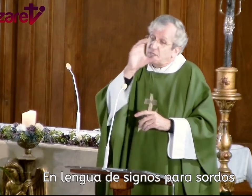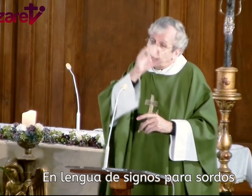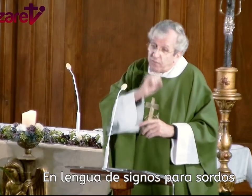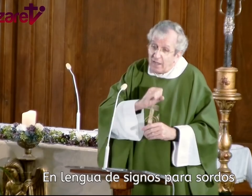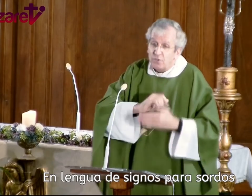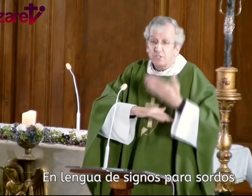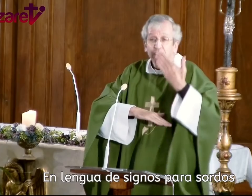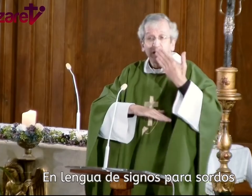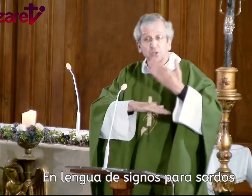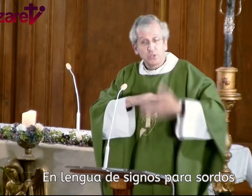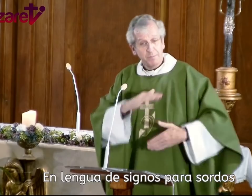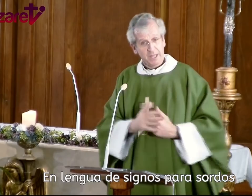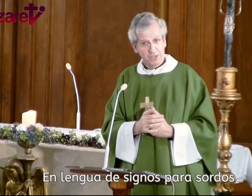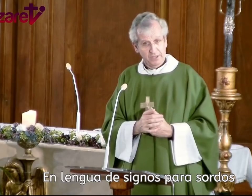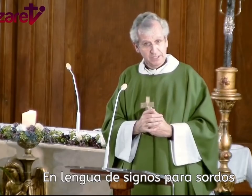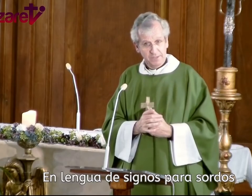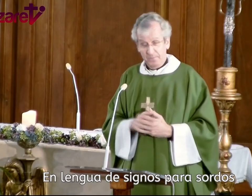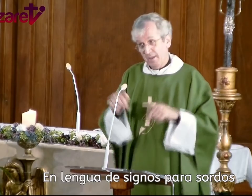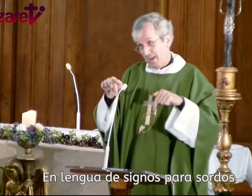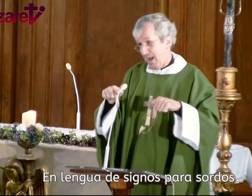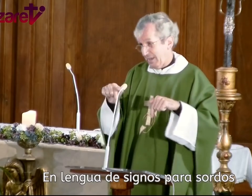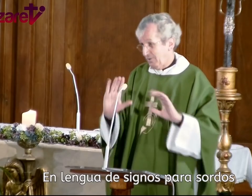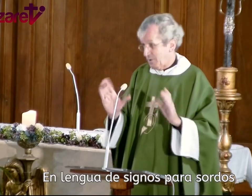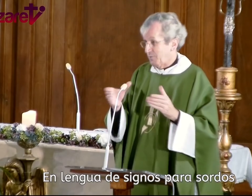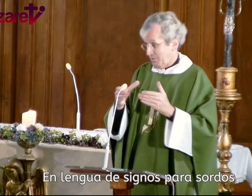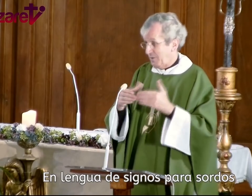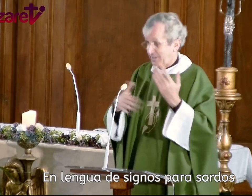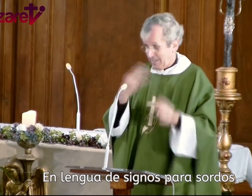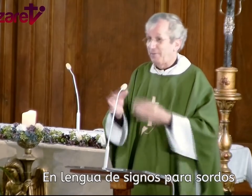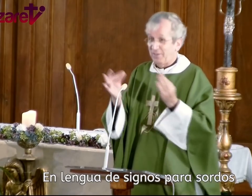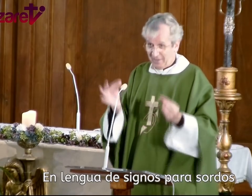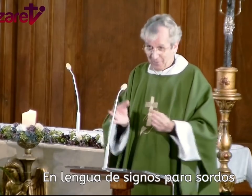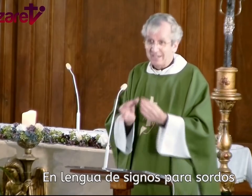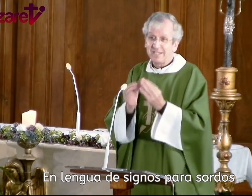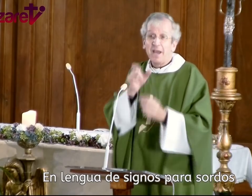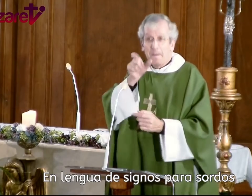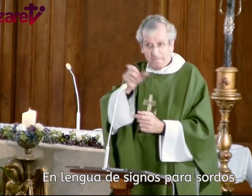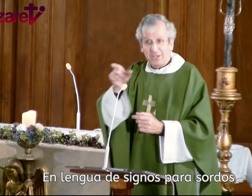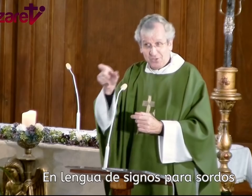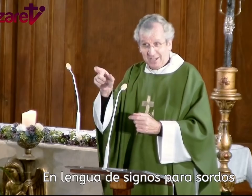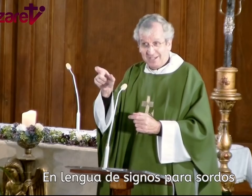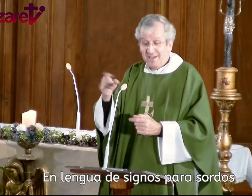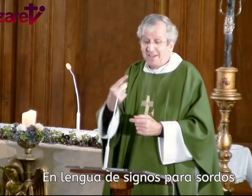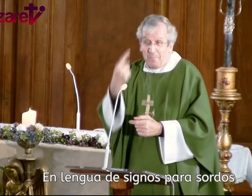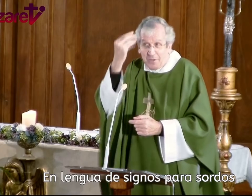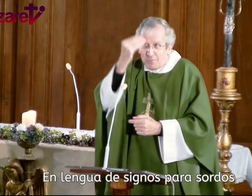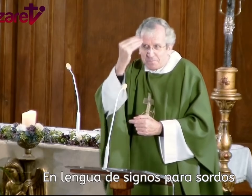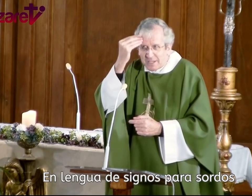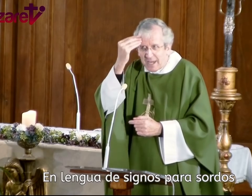sus fallos Y tiene sus limitaciones Aquí nos hemos reunido En esta celebración De la Eucaristía Personas Que podríamos pensar